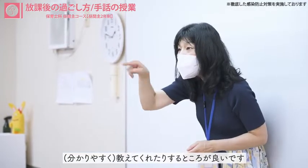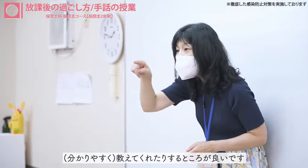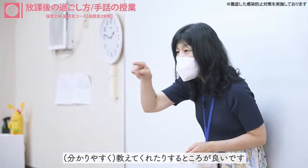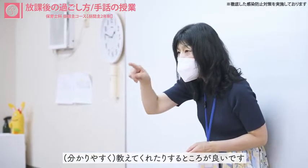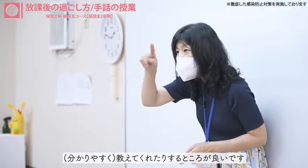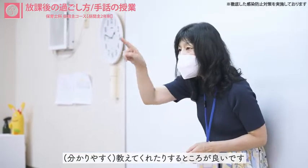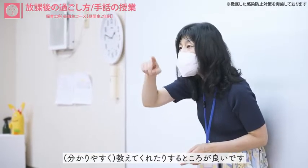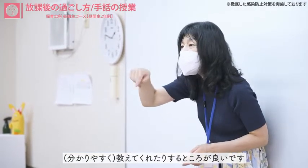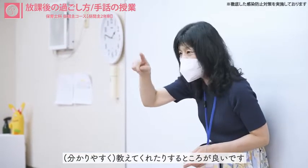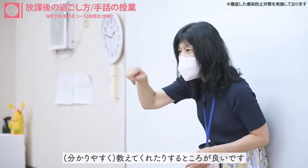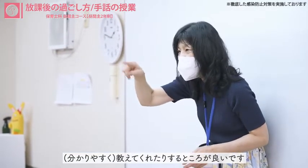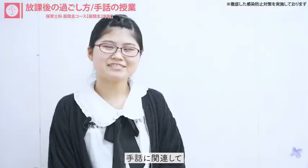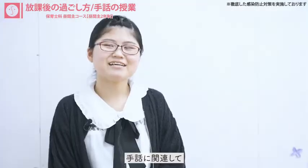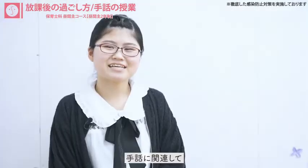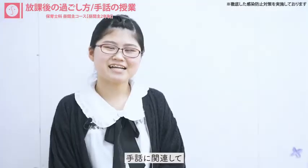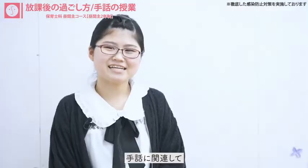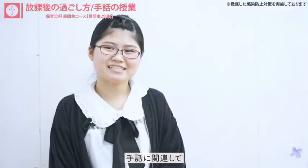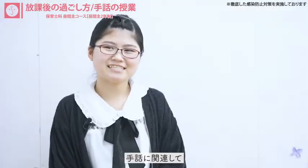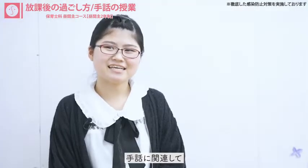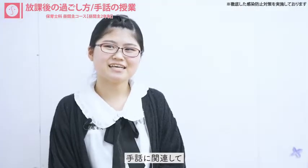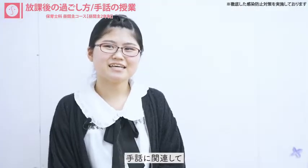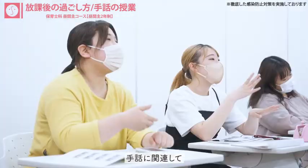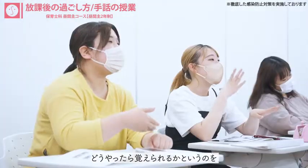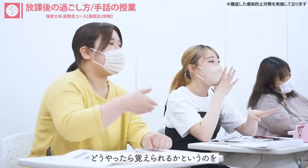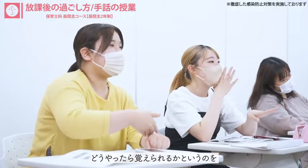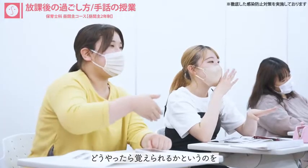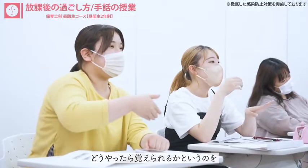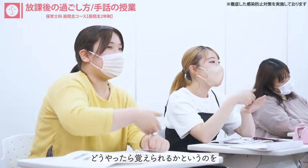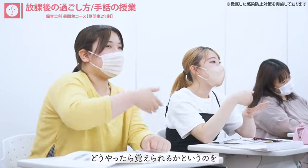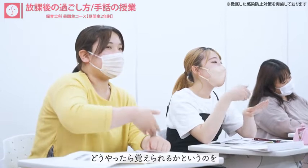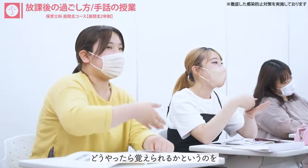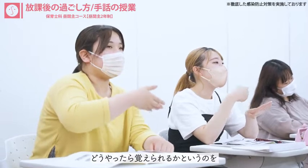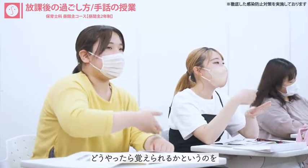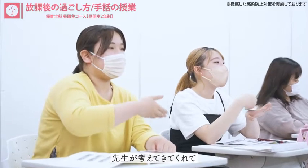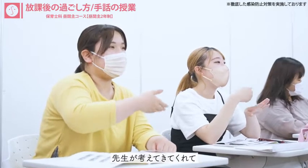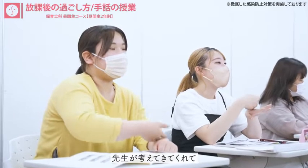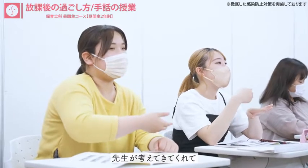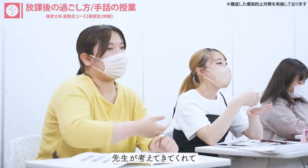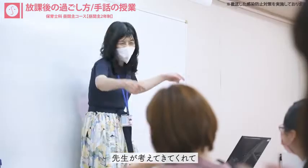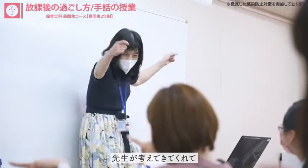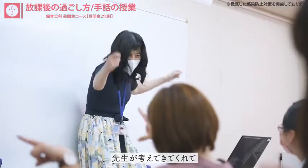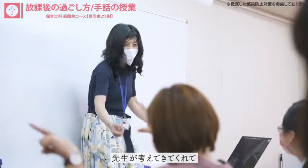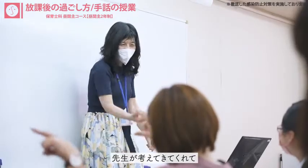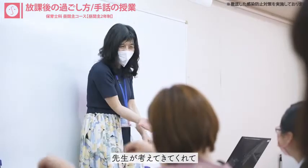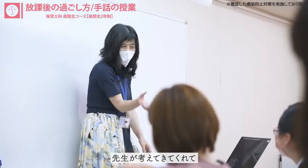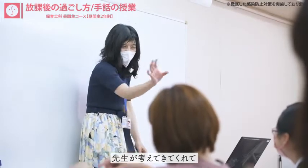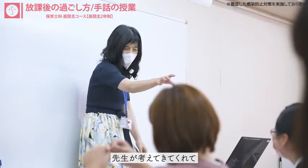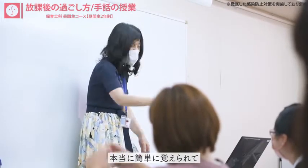。 手話に関連してどうやったら覚えられるかっていうのを先生が考えてきてくれて、なんか本